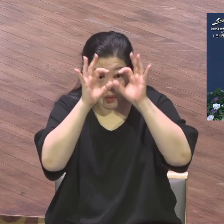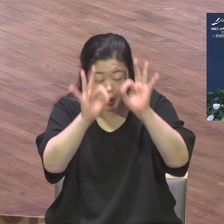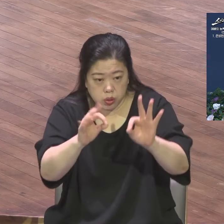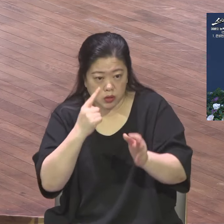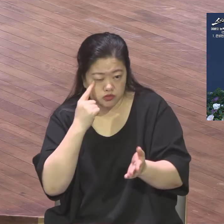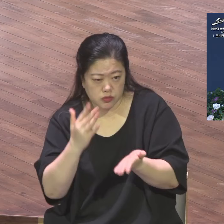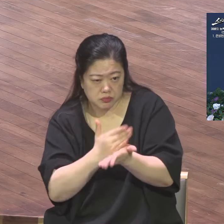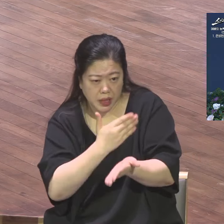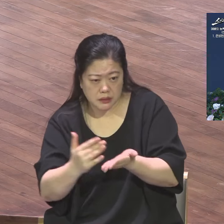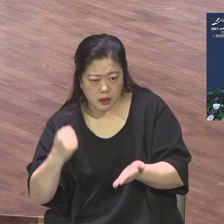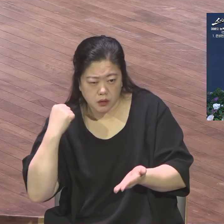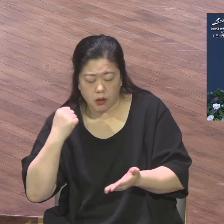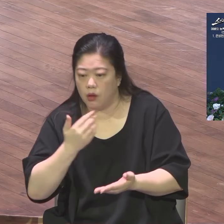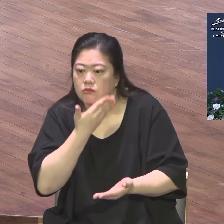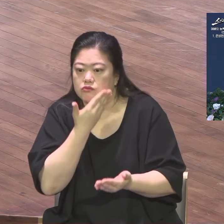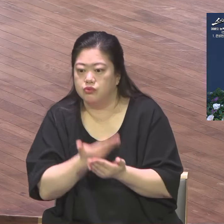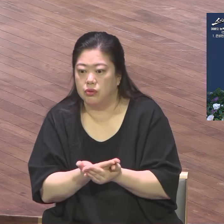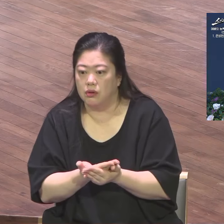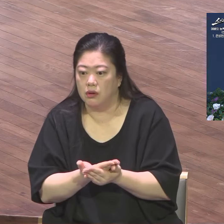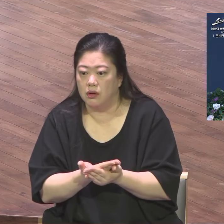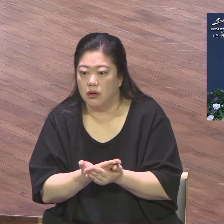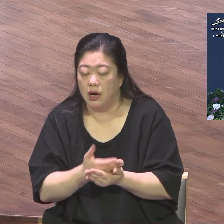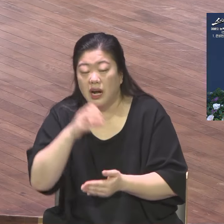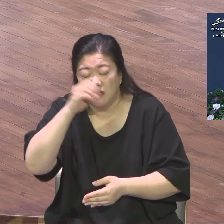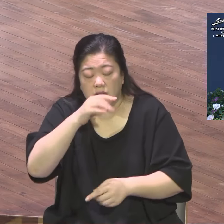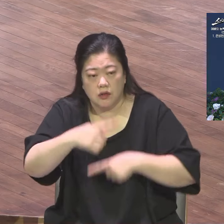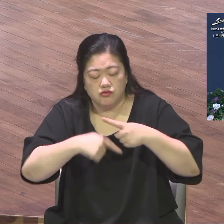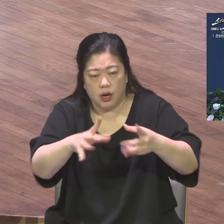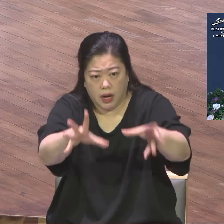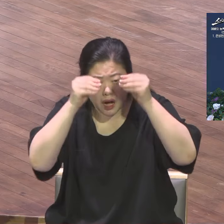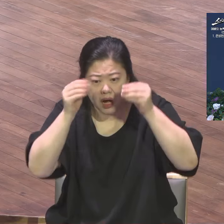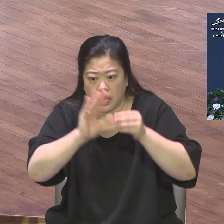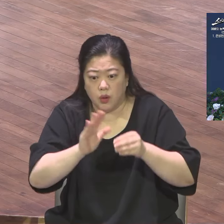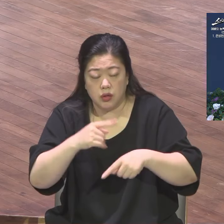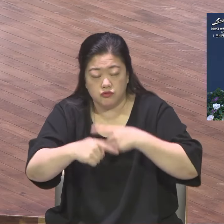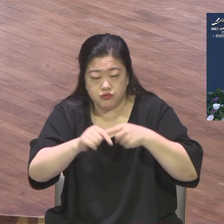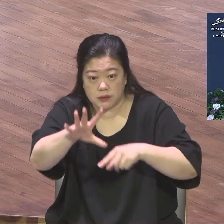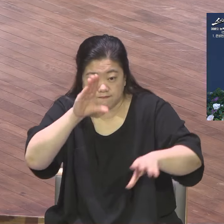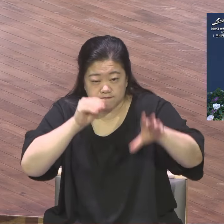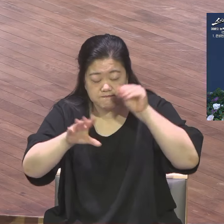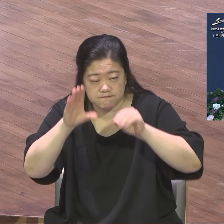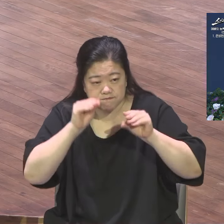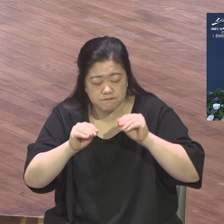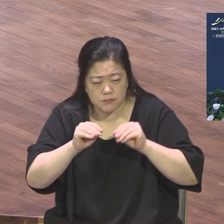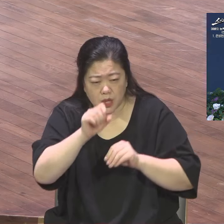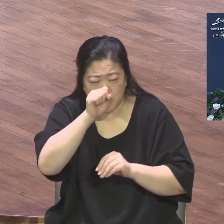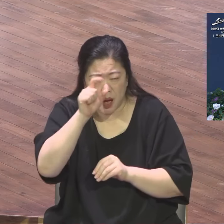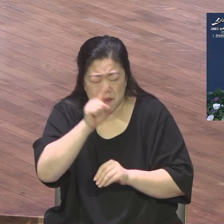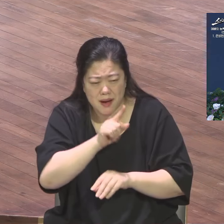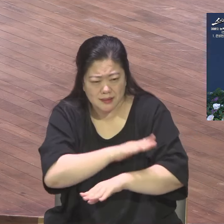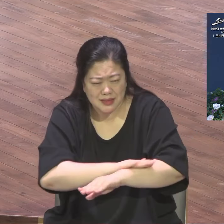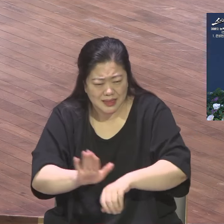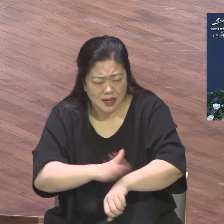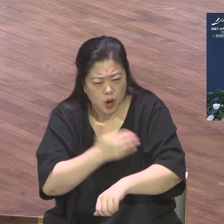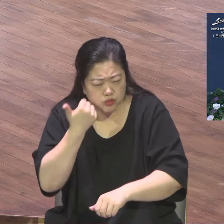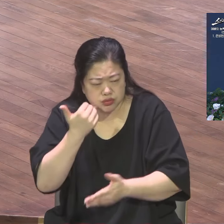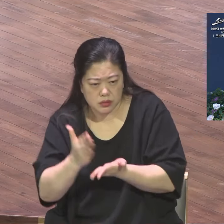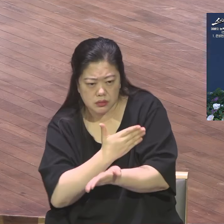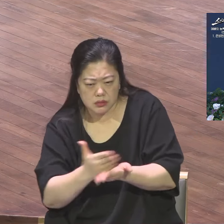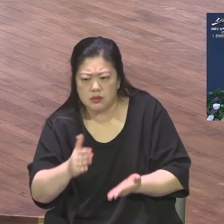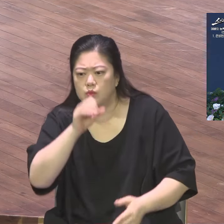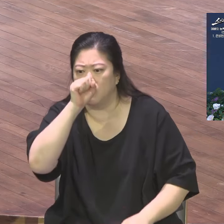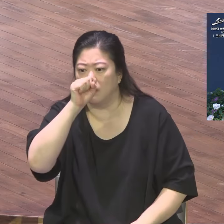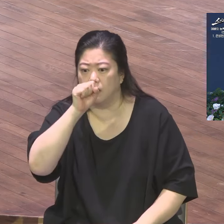마음, 하나님 오늘도 내가 말씀 들을 수 있는 마음을 허락하여 주옵소서. 이 말씀을 듣고 이해할 수 있도록 말씀이 은혜가 되게